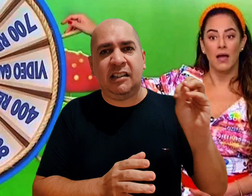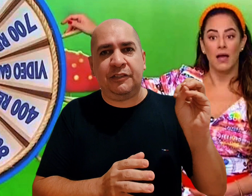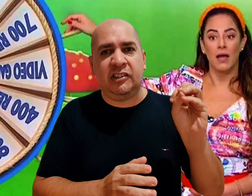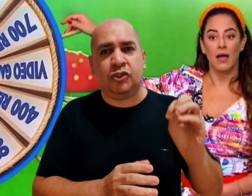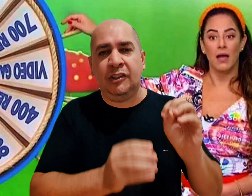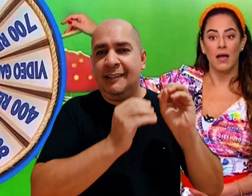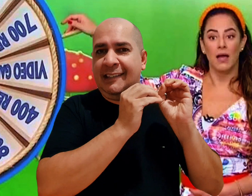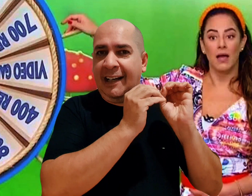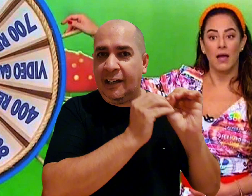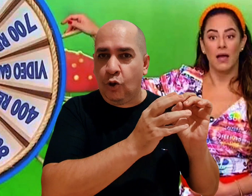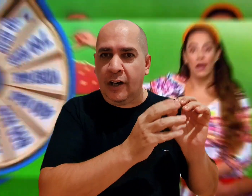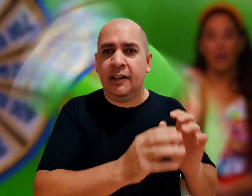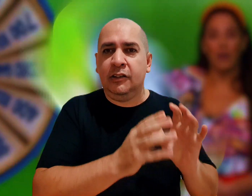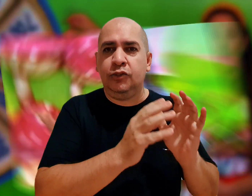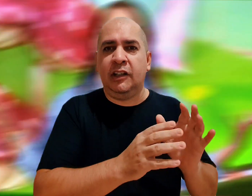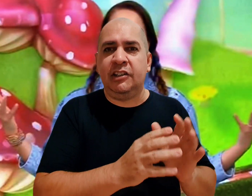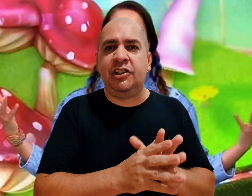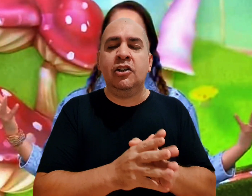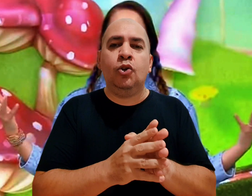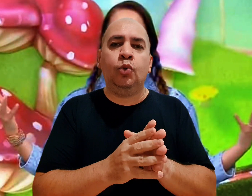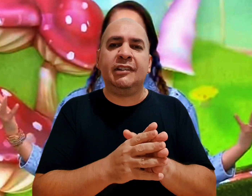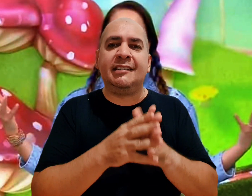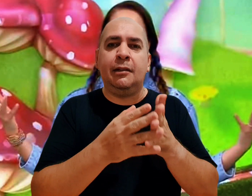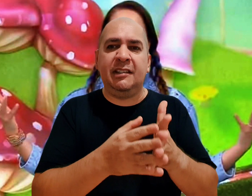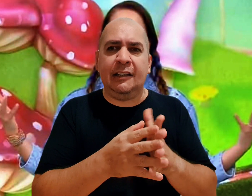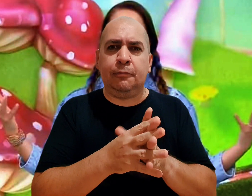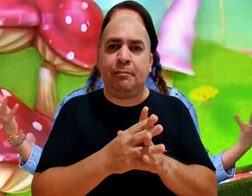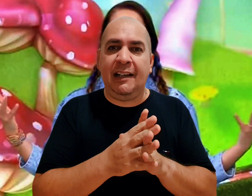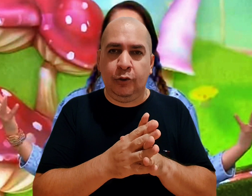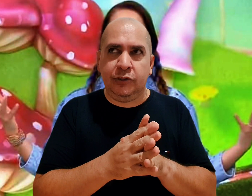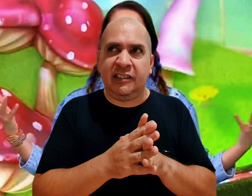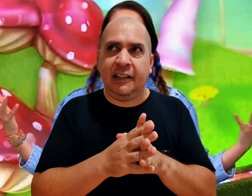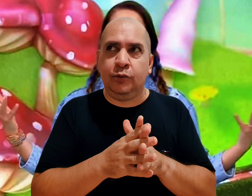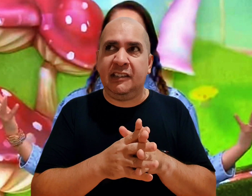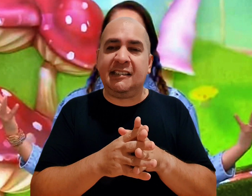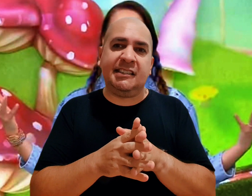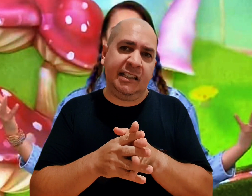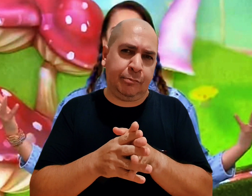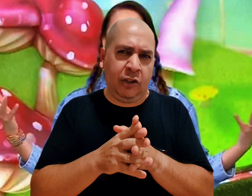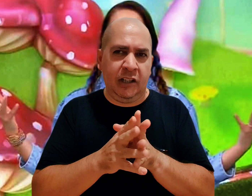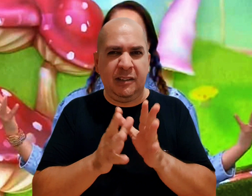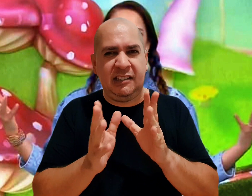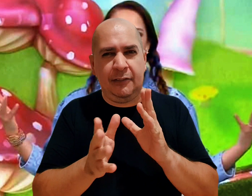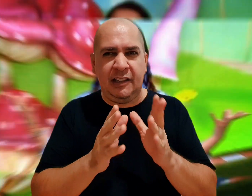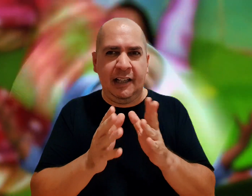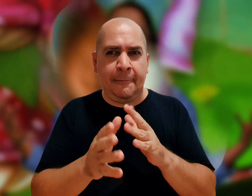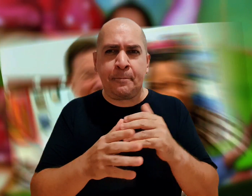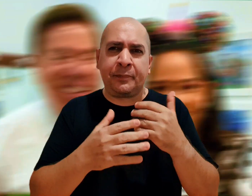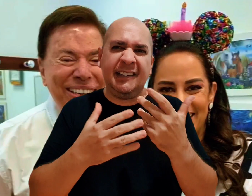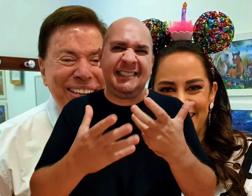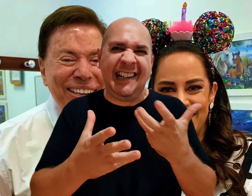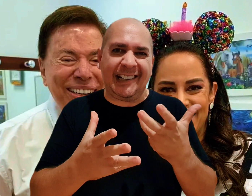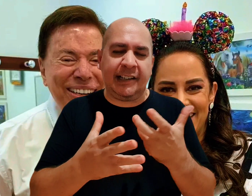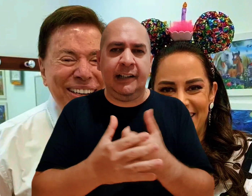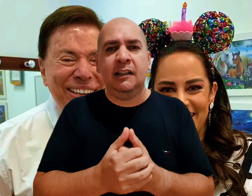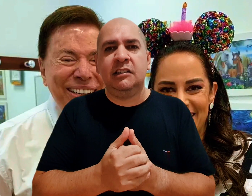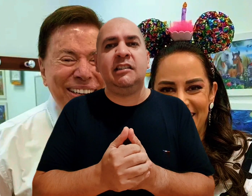serviço da Record durante um determinado período serão 16 programas que deve dar aí cerca de